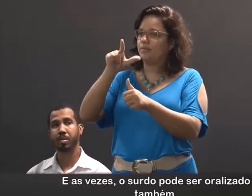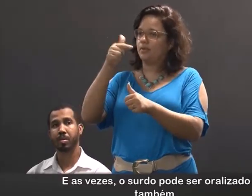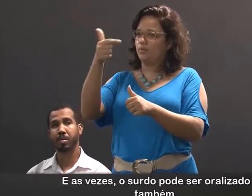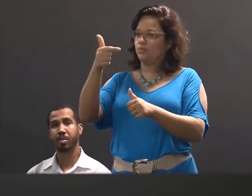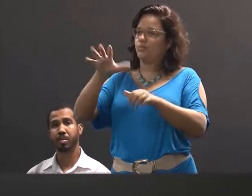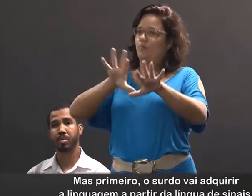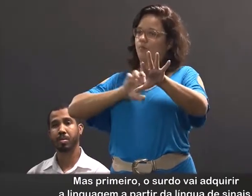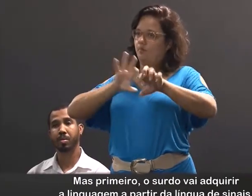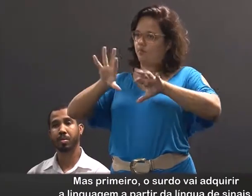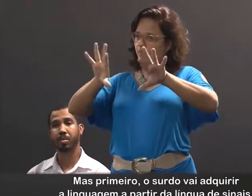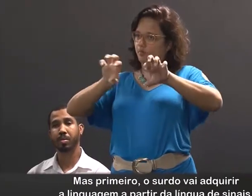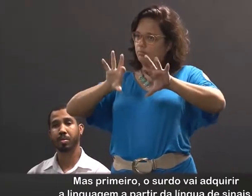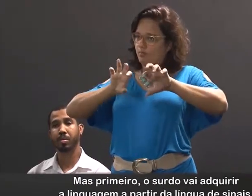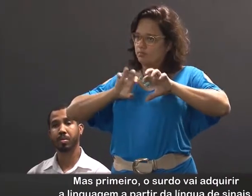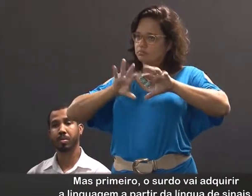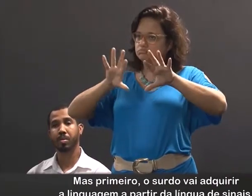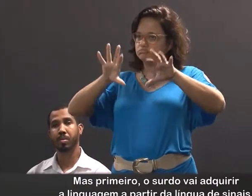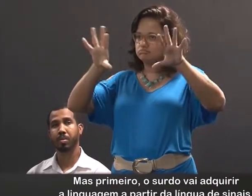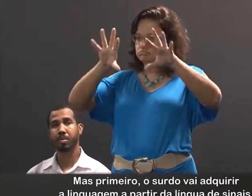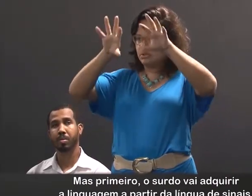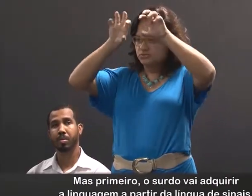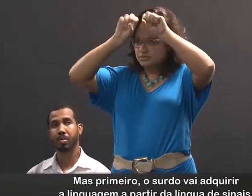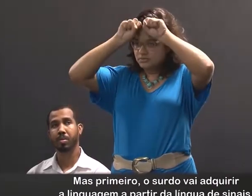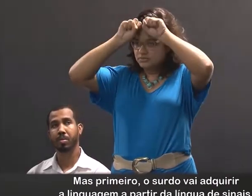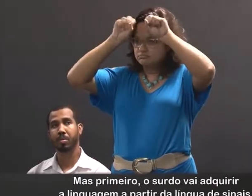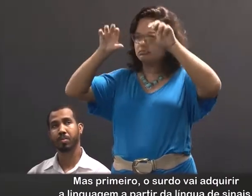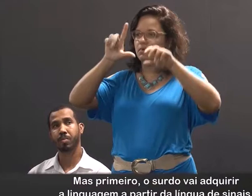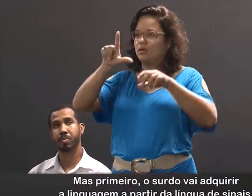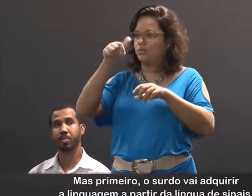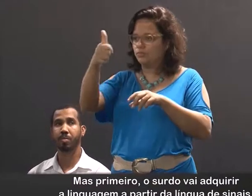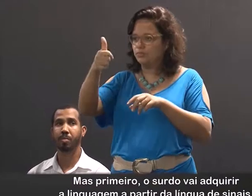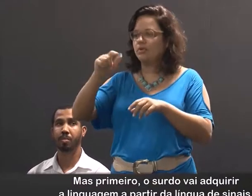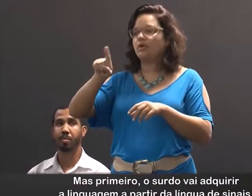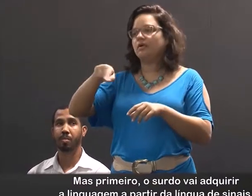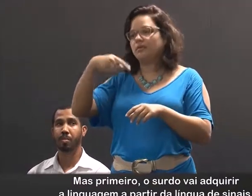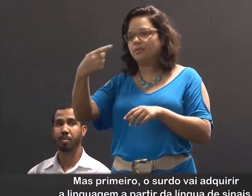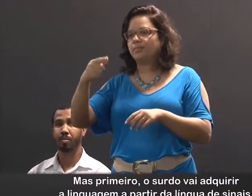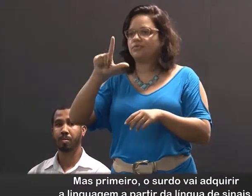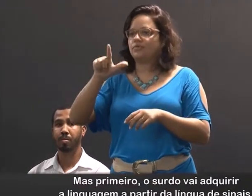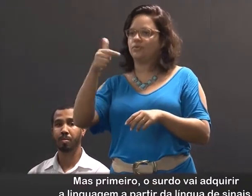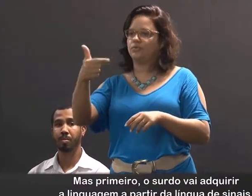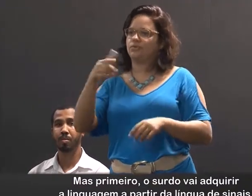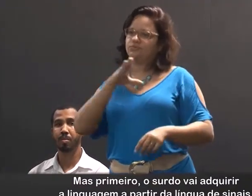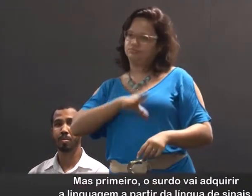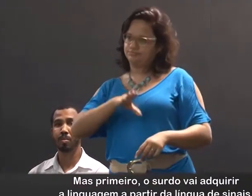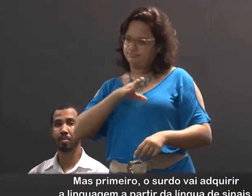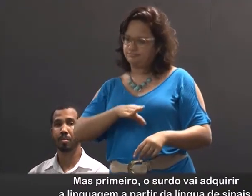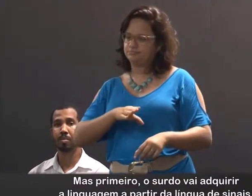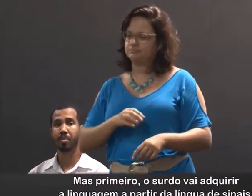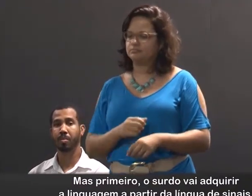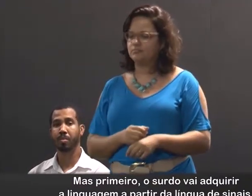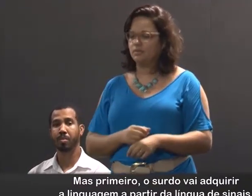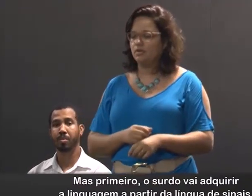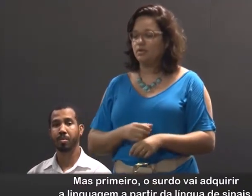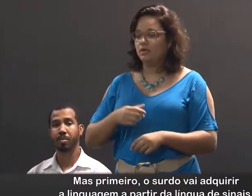também. A língua de aquisição, o surdo vai adquirir a linguagem a partir da língua de